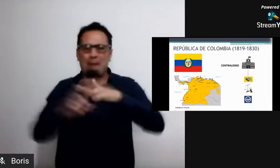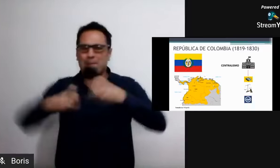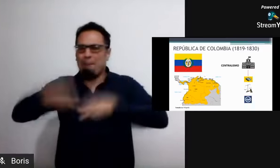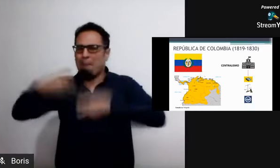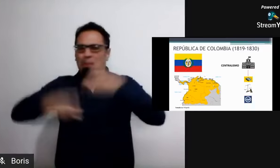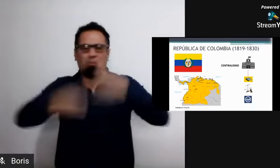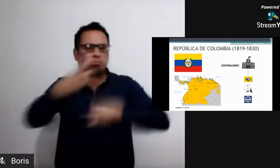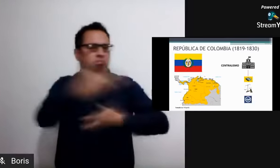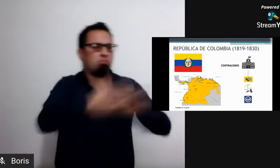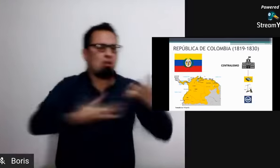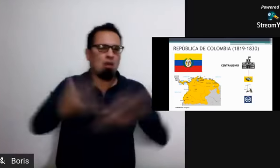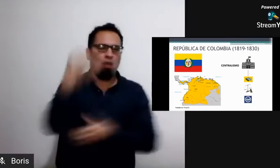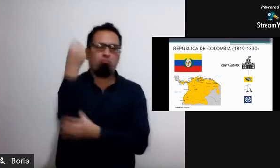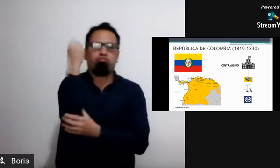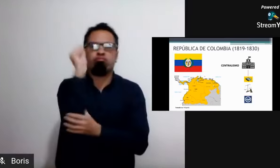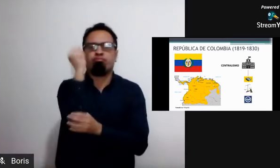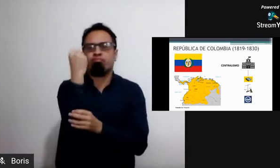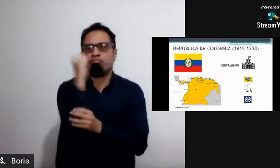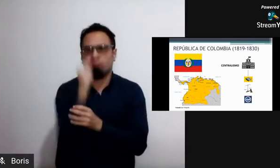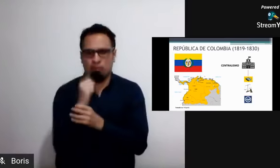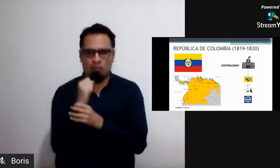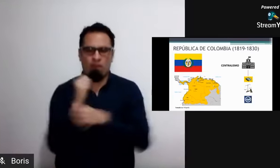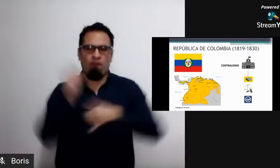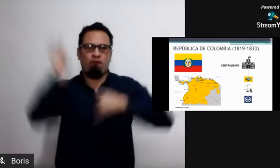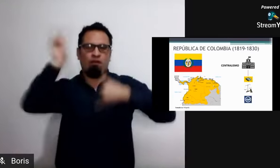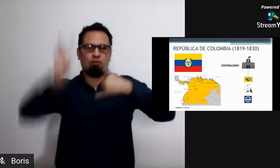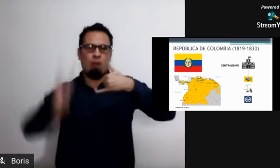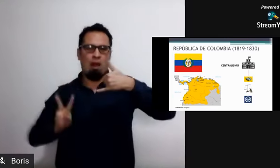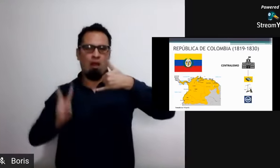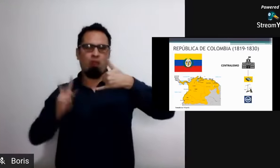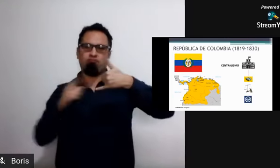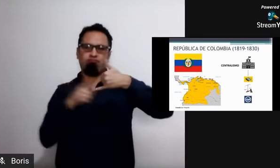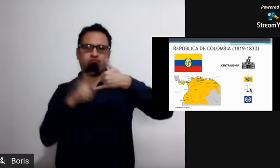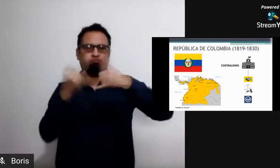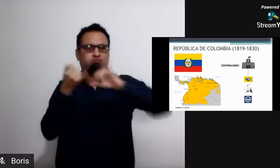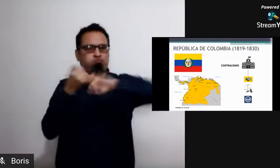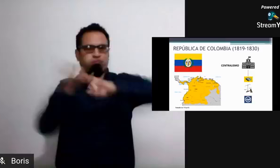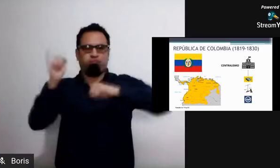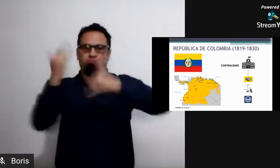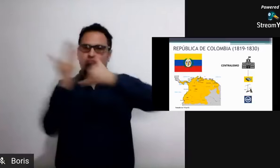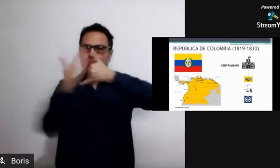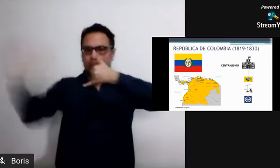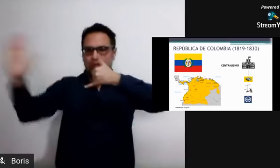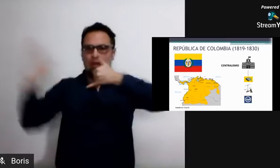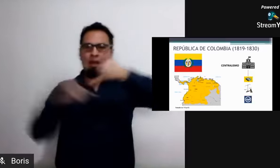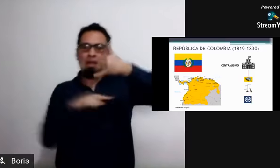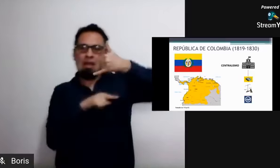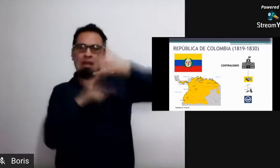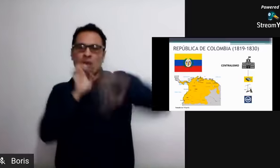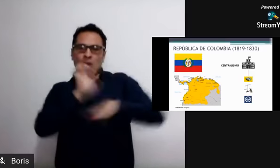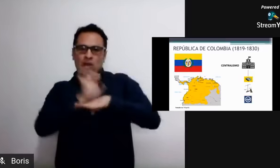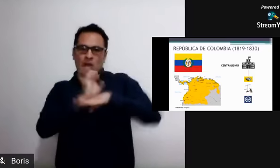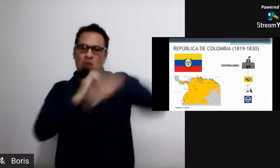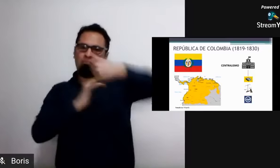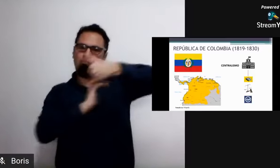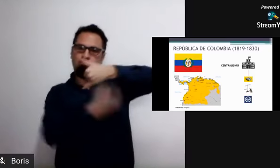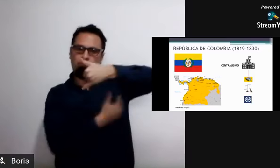eh, vemos que ocurren otros cambios dentro de la misma administración y la autoridad que lleva